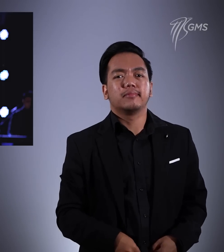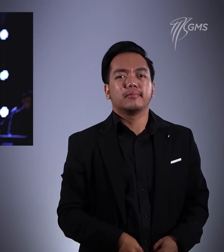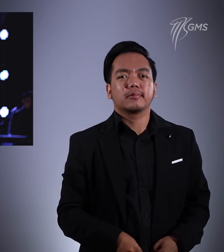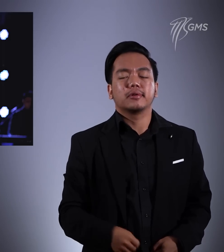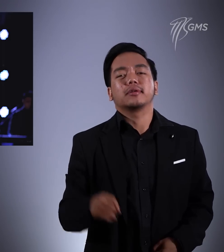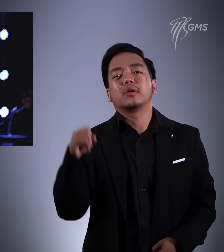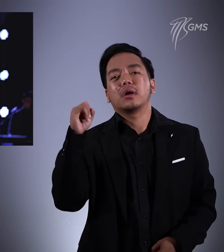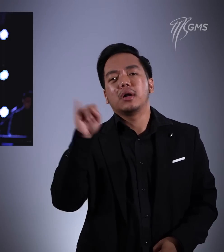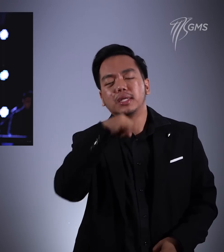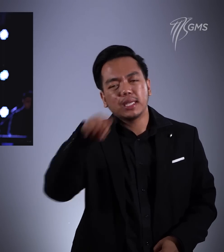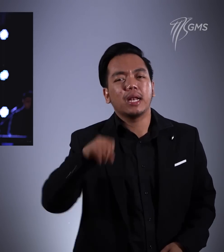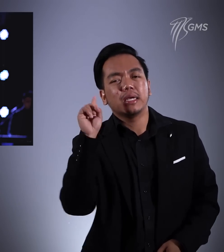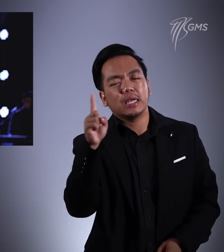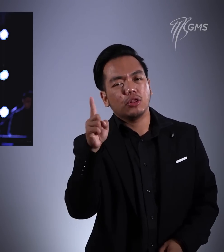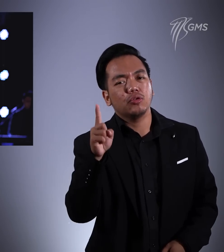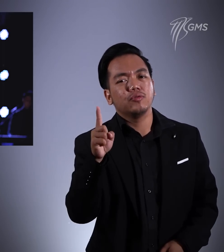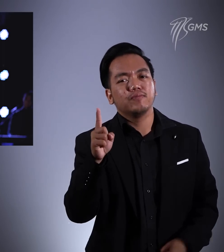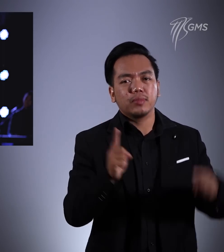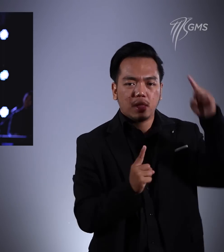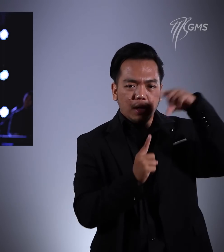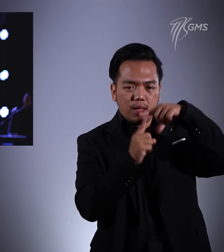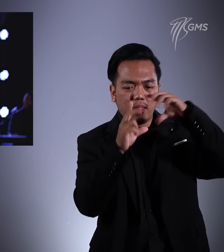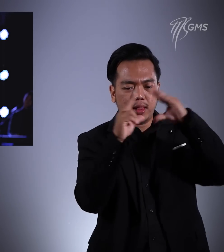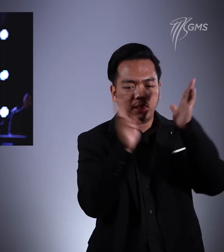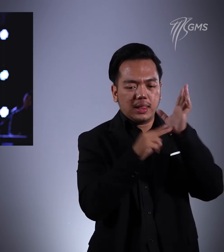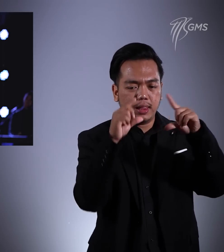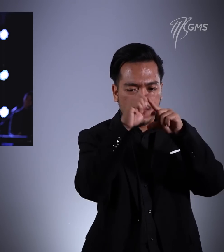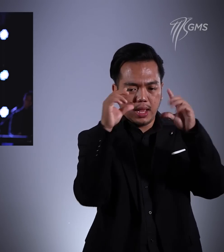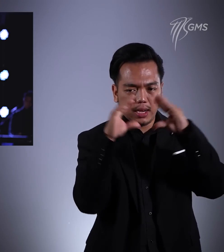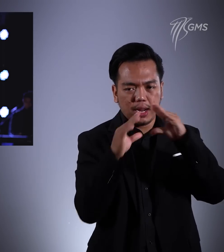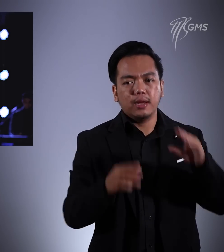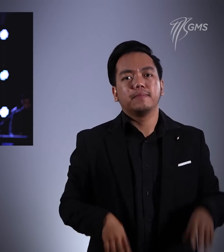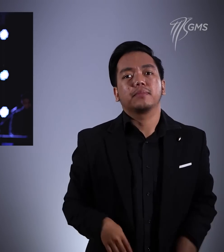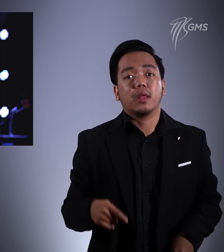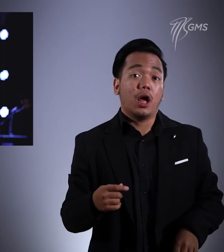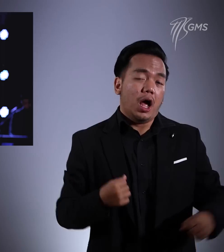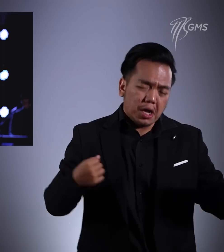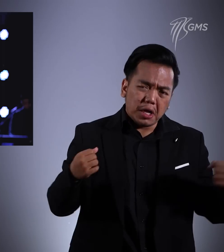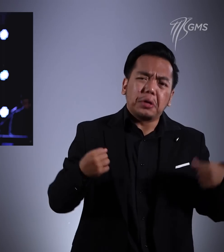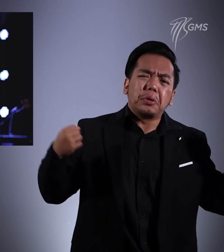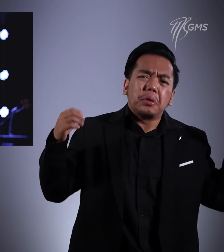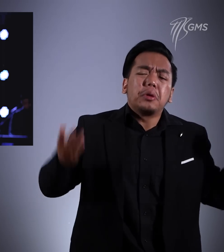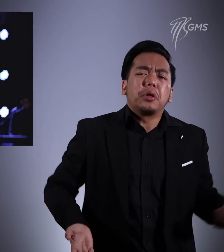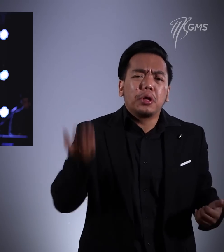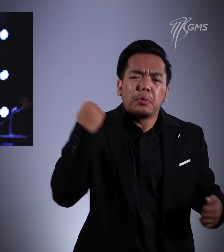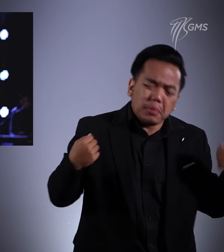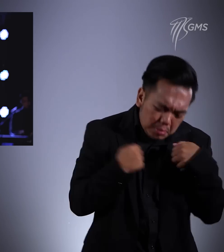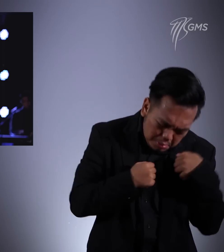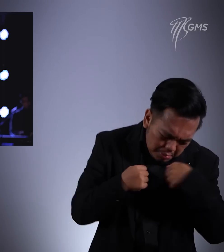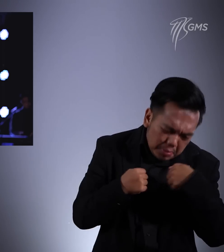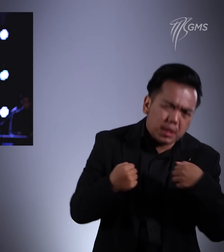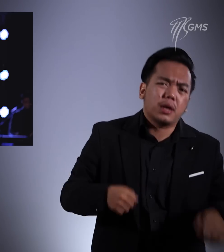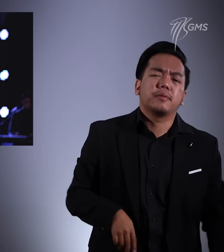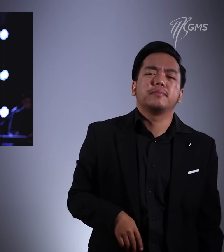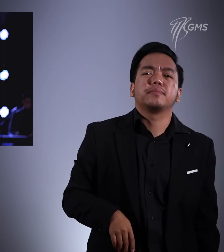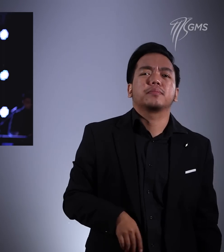Salah satu tanda orang kenal Tuhan, his life trembles before his God. Hidupnya gemetar di hadapan Tuhannya. Orang yang berkata mengaku kenal Tuhan,